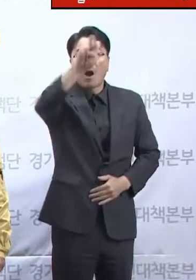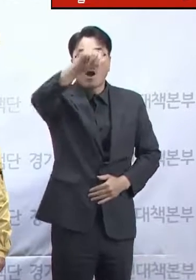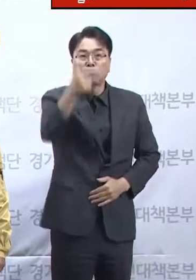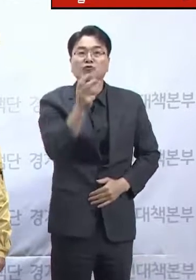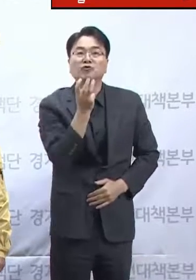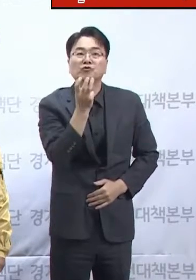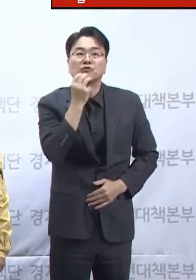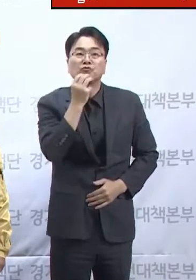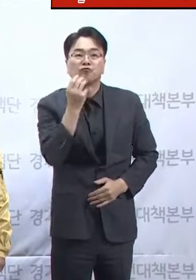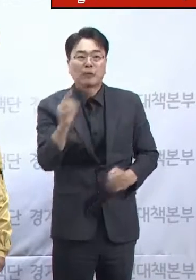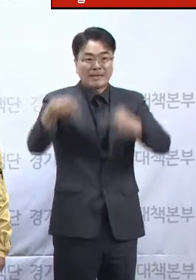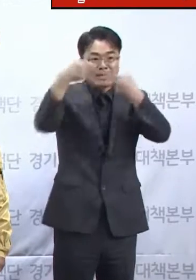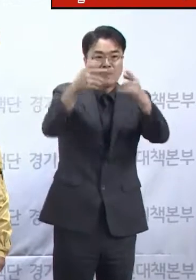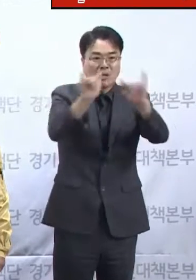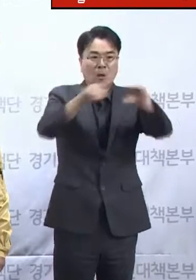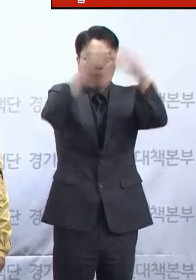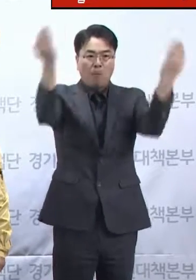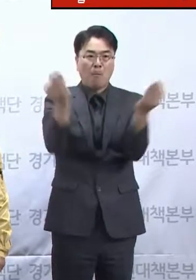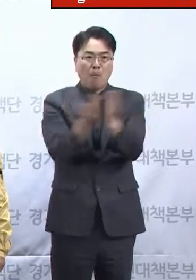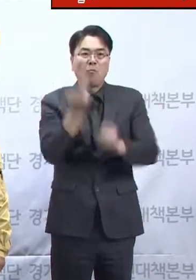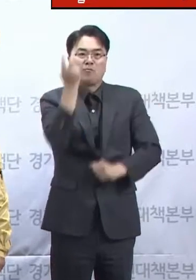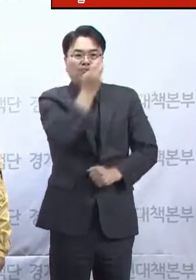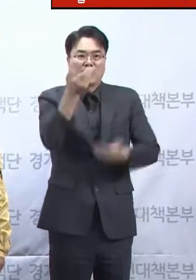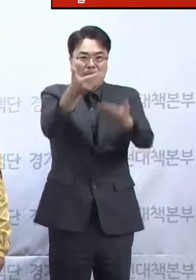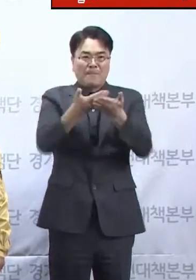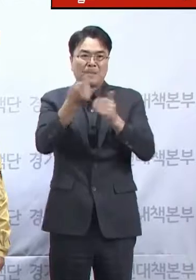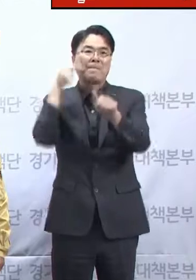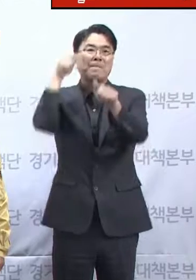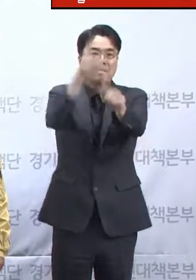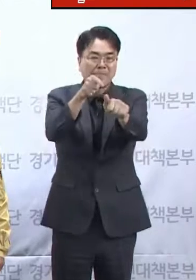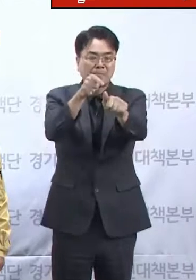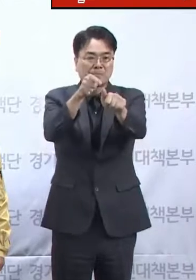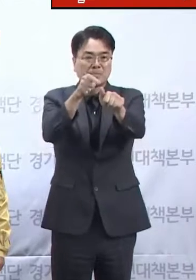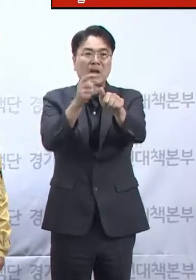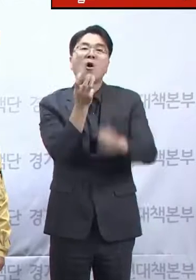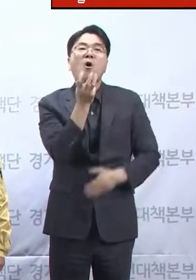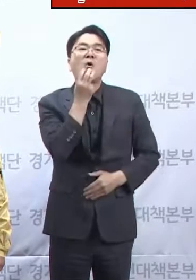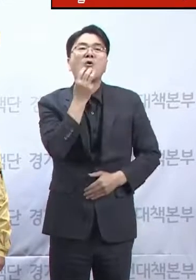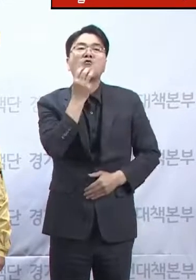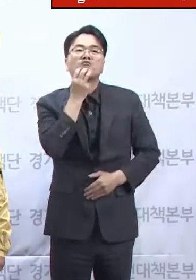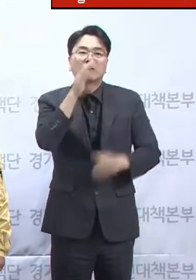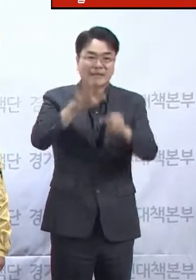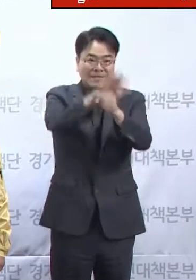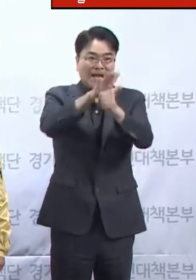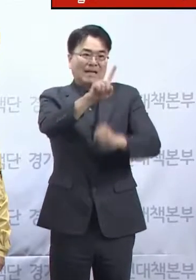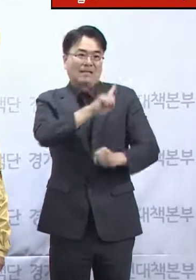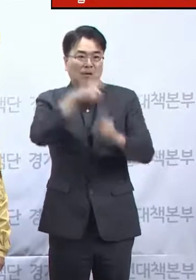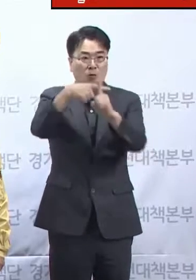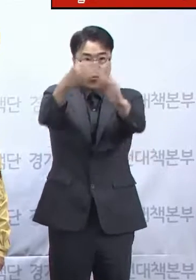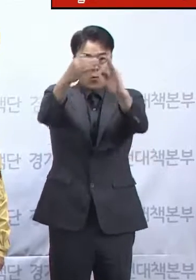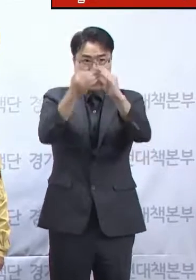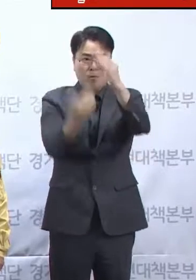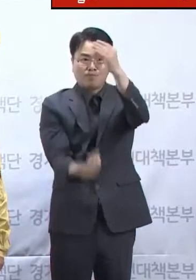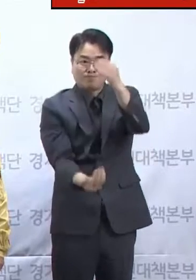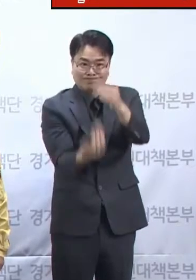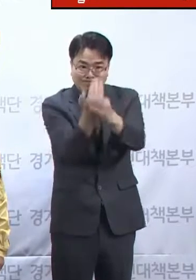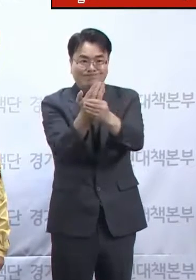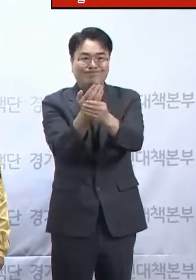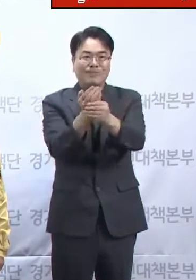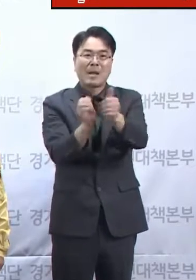검사를 명합니다. 서울 성북구 사랑제1교회발 집단 감염이 아시다시피